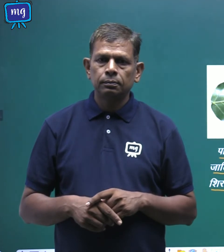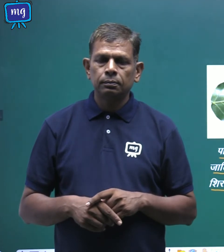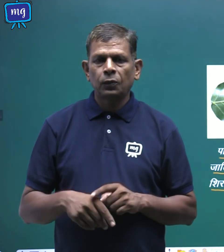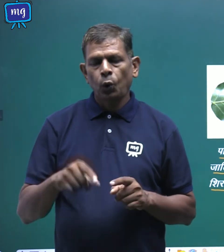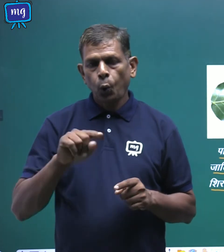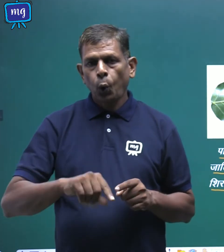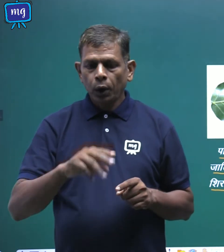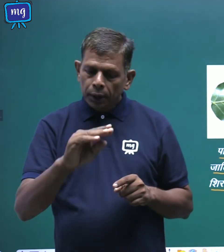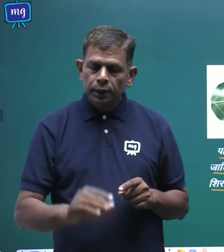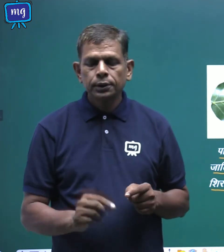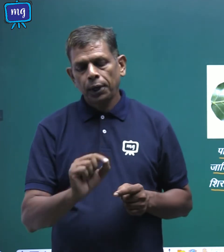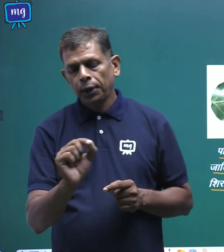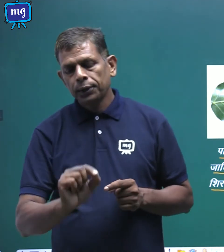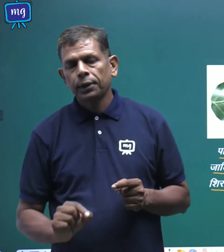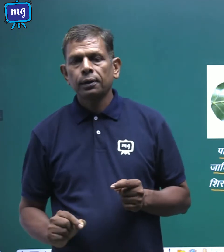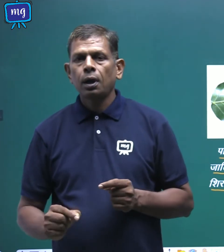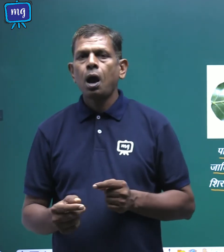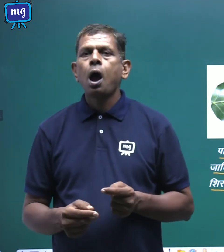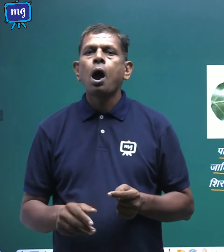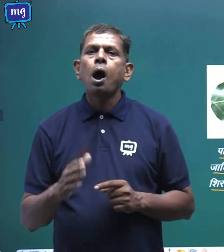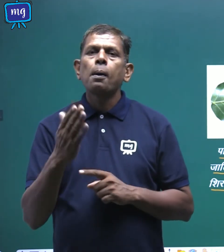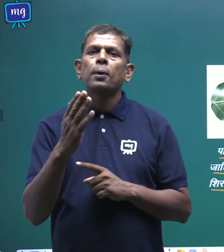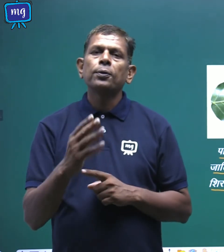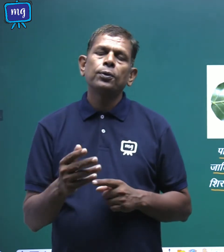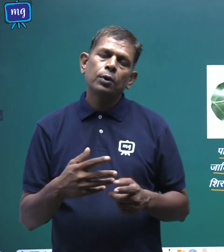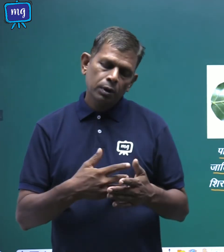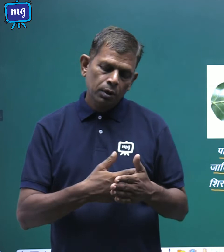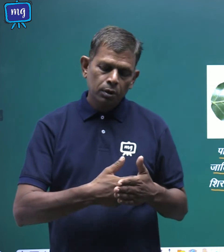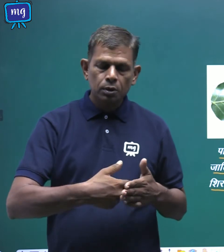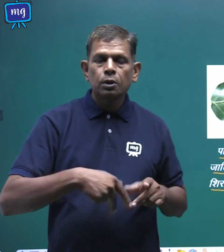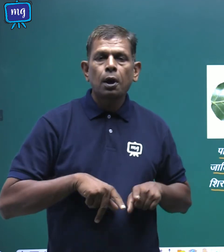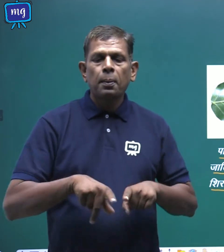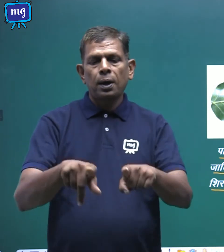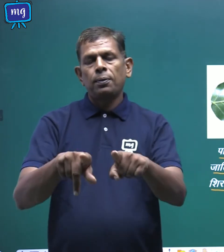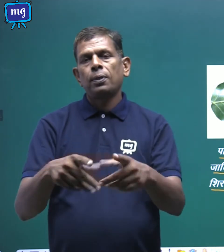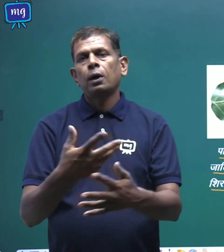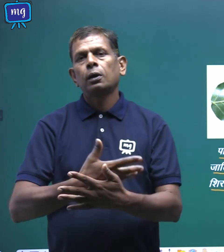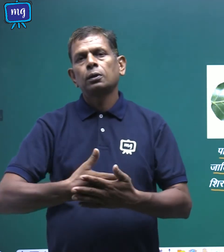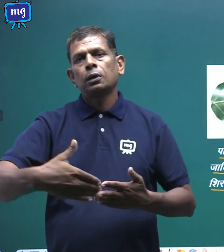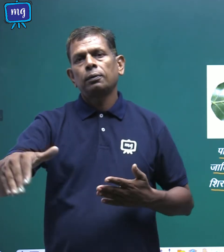और नीचे लिखेंगे पत्तियों में समानांतर शिराविन्यास।